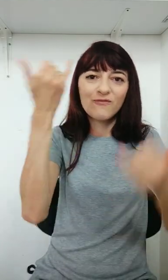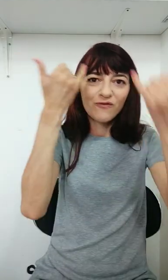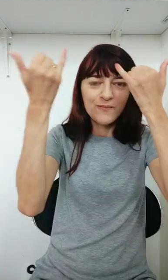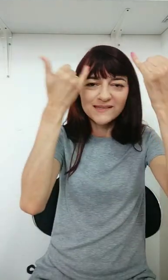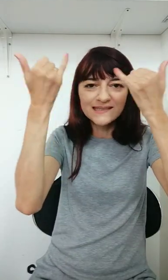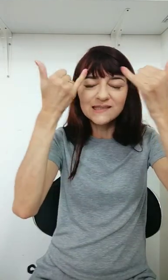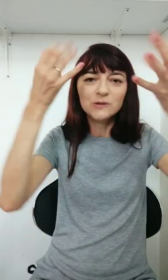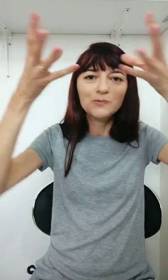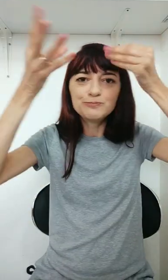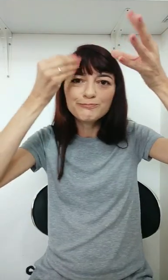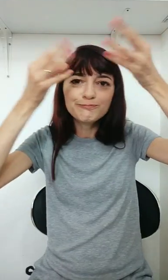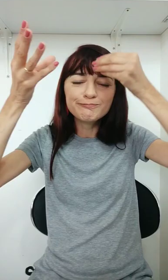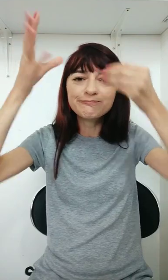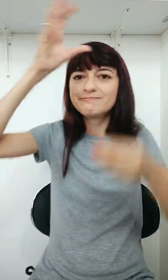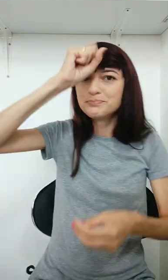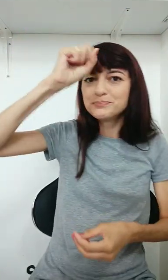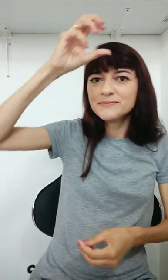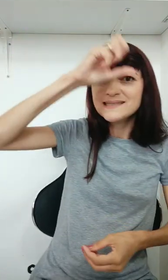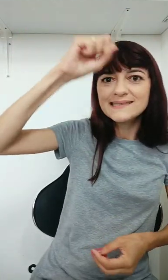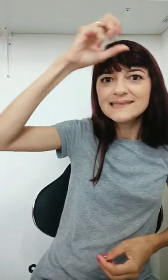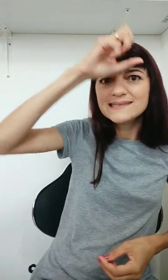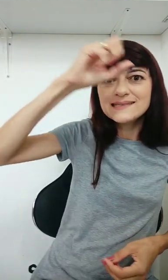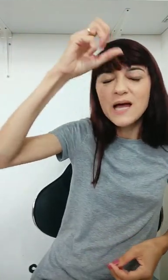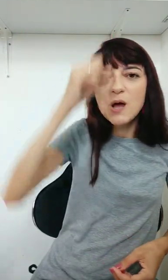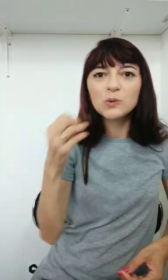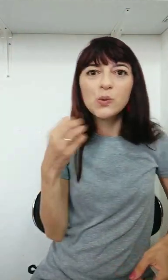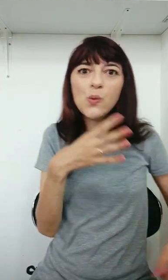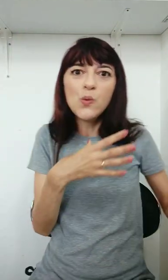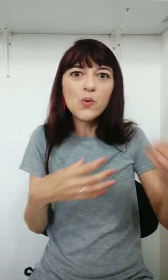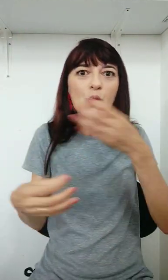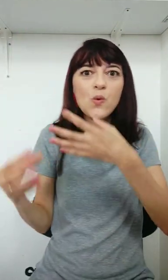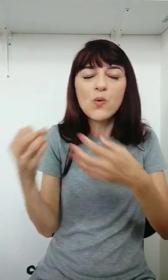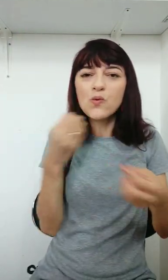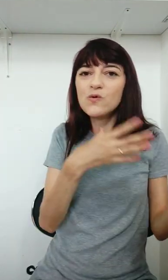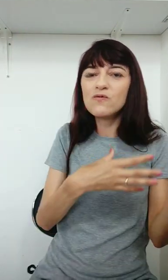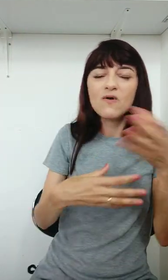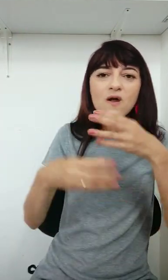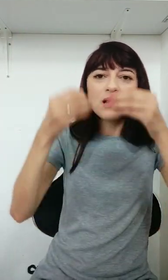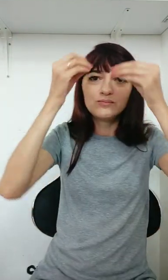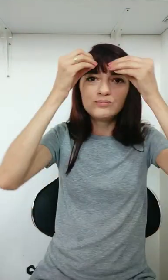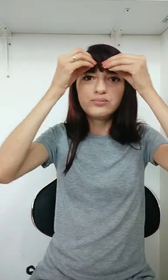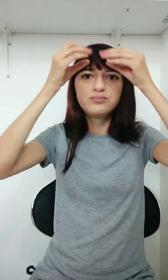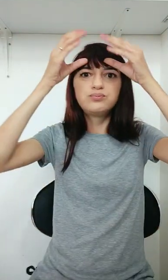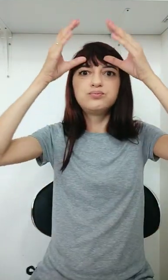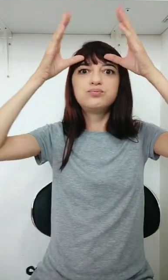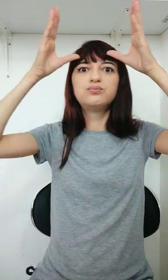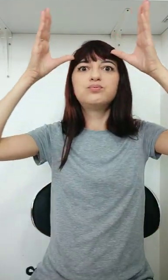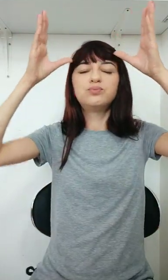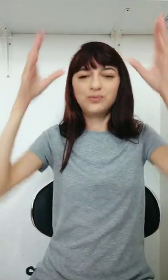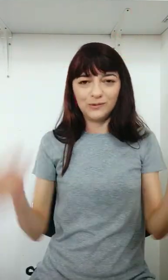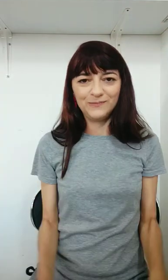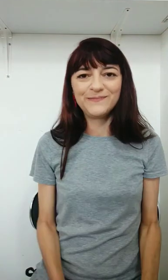sinal em cima da mão. Então é como se a pessoa estivesse ali ampliando realmente aqueles conhecimentos que ela tem, ela estivesse ali